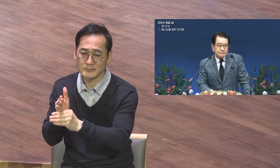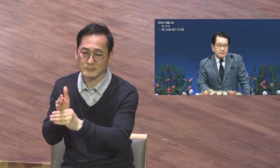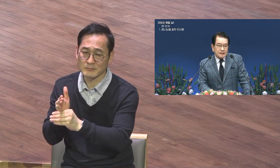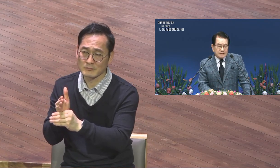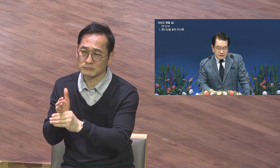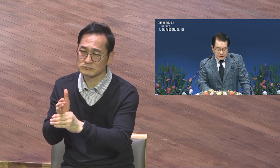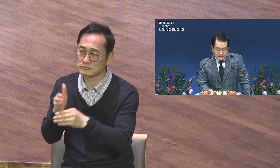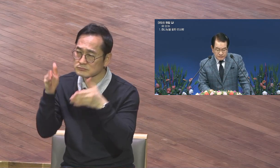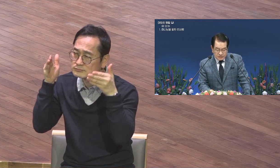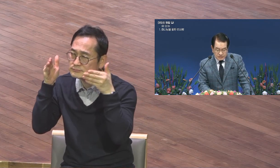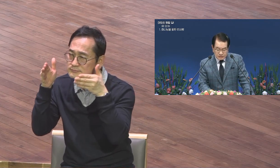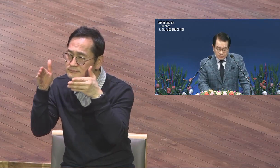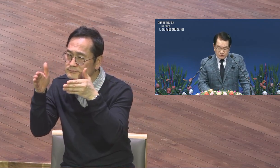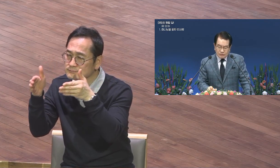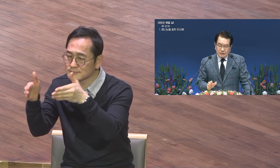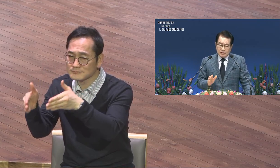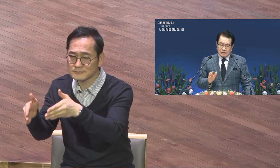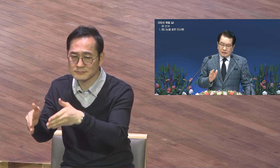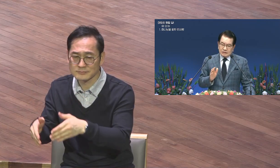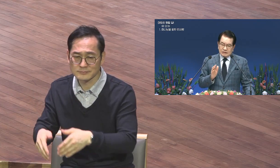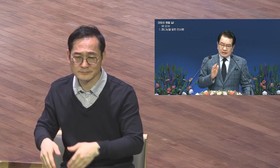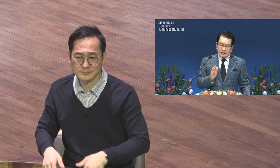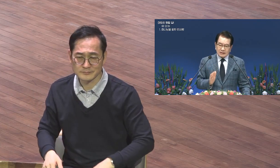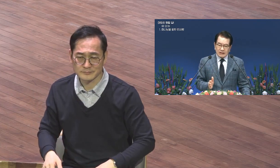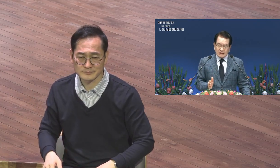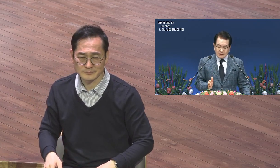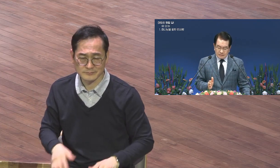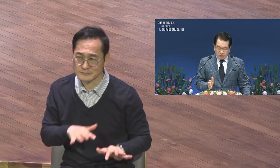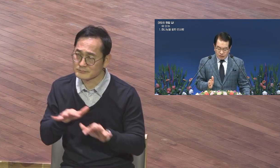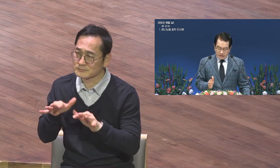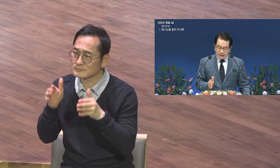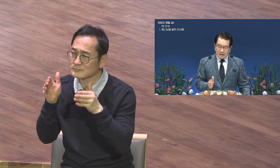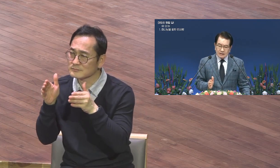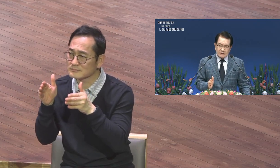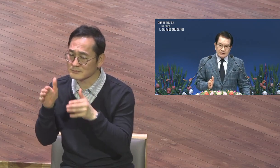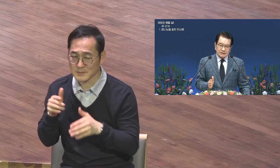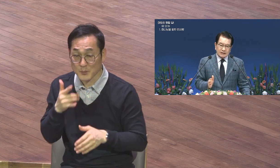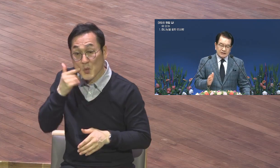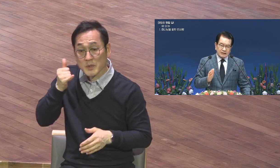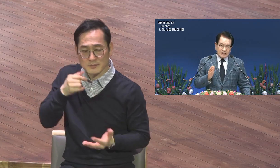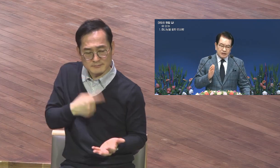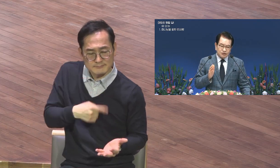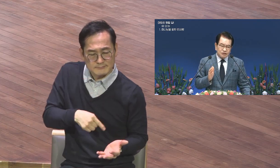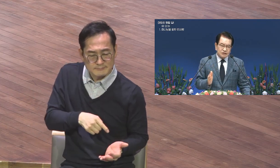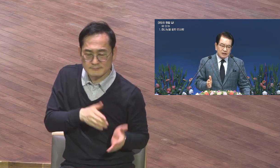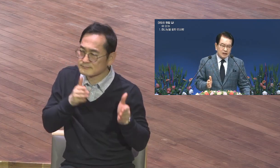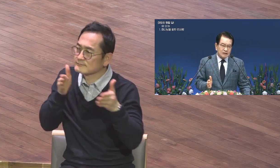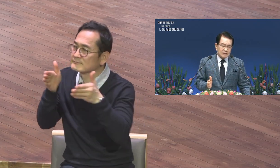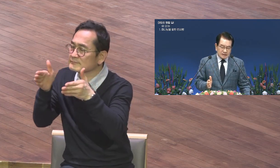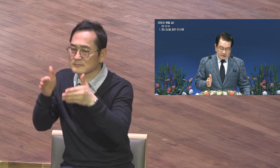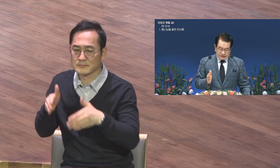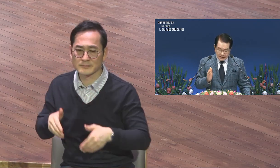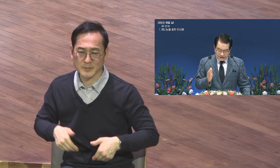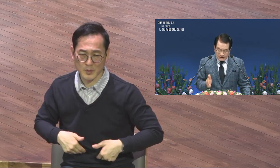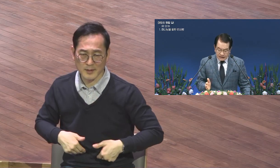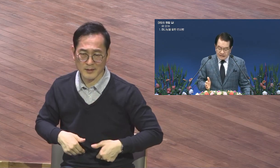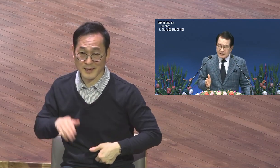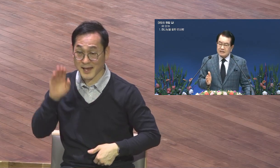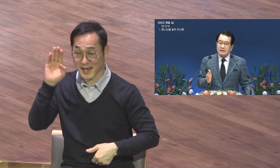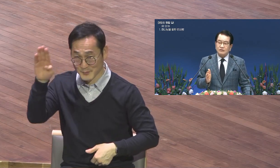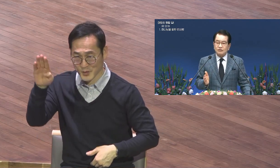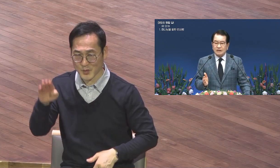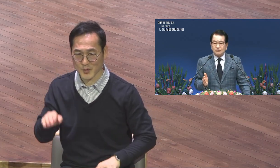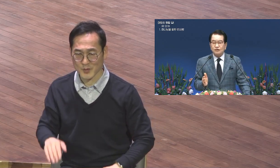그래서 렘넌트는요, 4세대 목회자, 4세대 중직자,